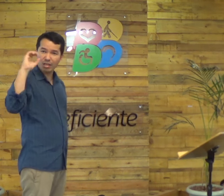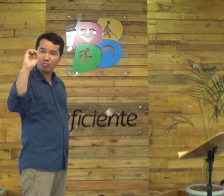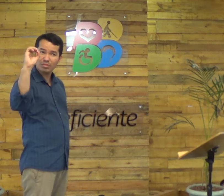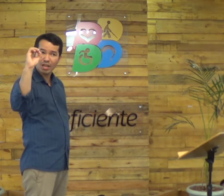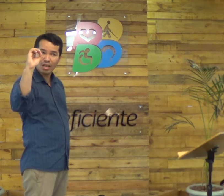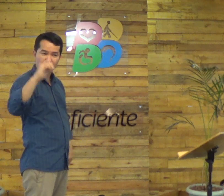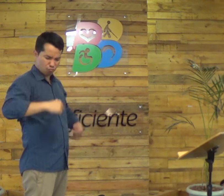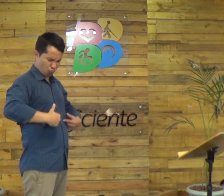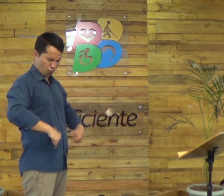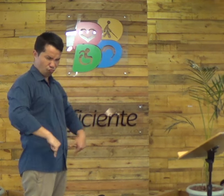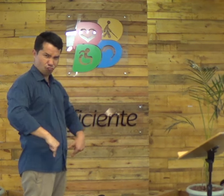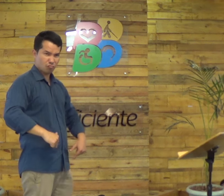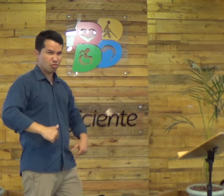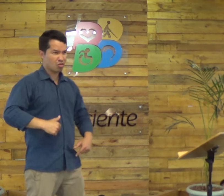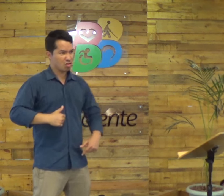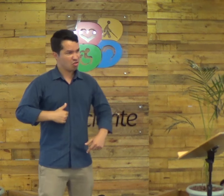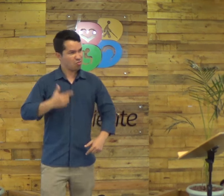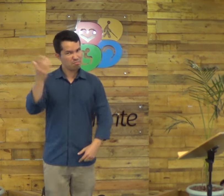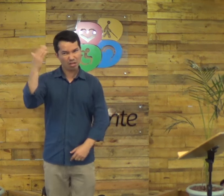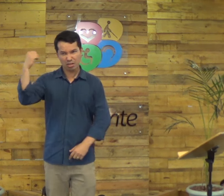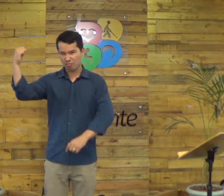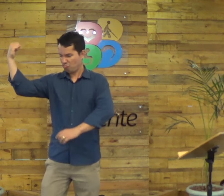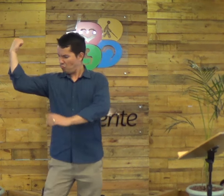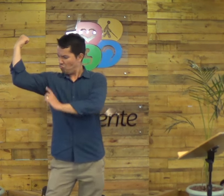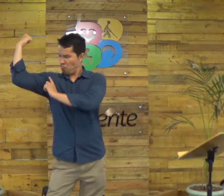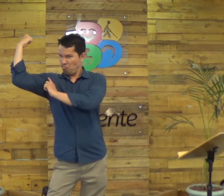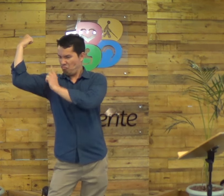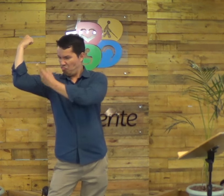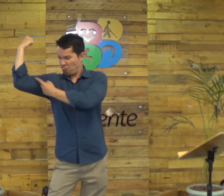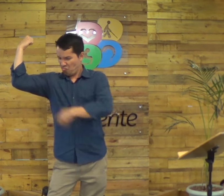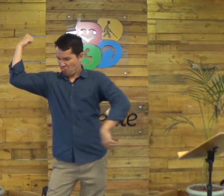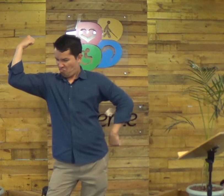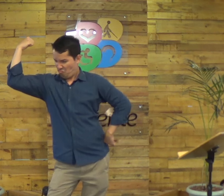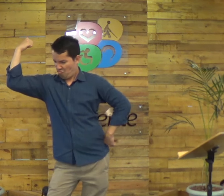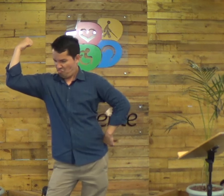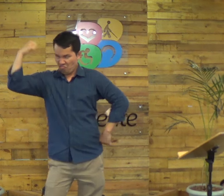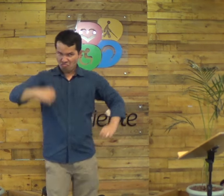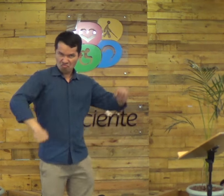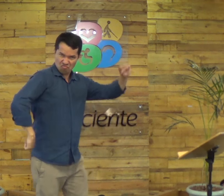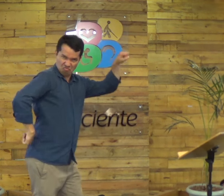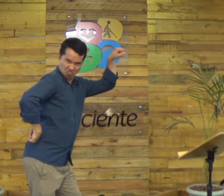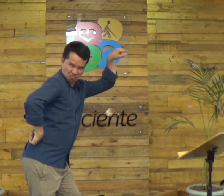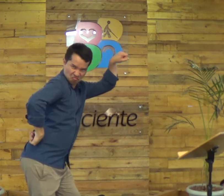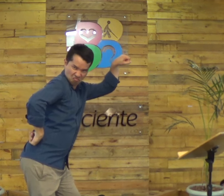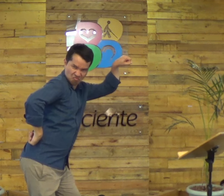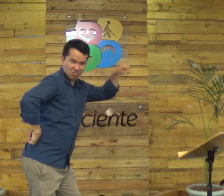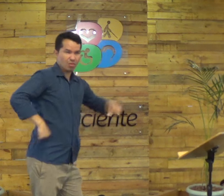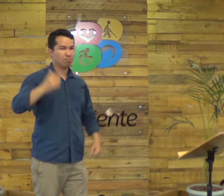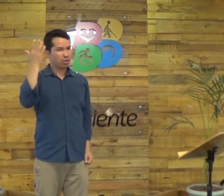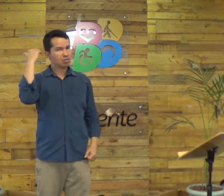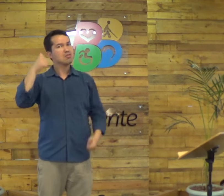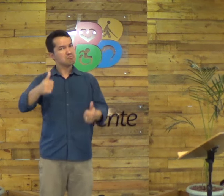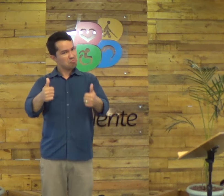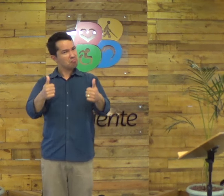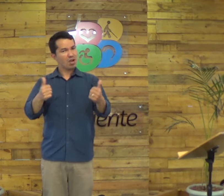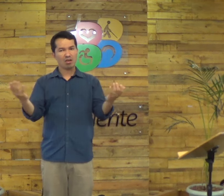bem reto mesmo, não tinha nada, e eu era muito culoso, né, eu tinha uma boa forma, e